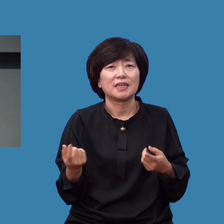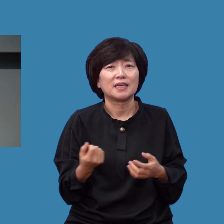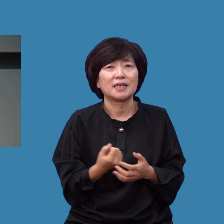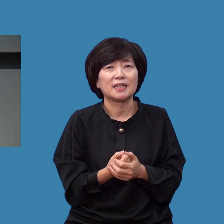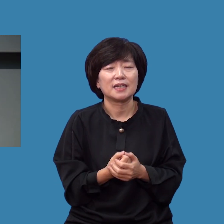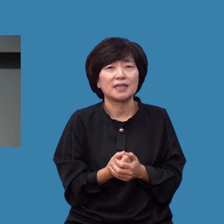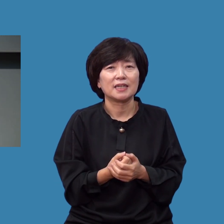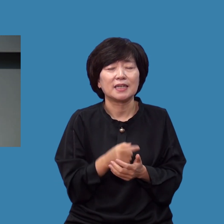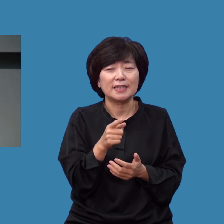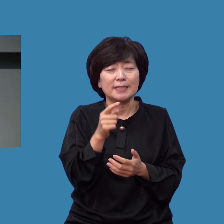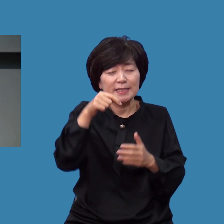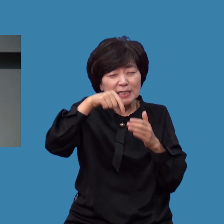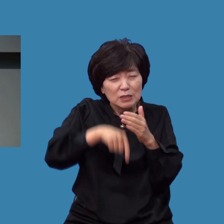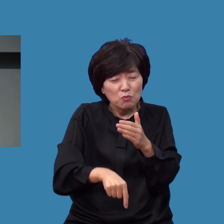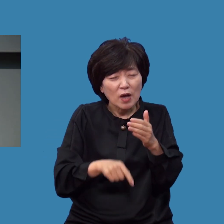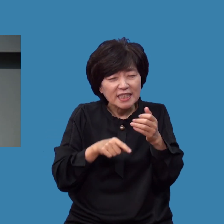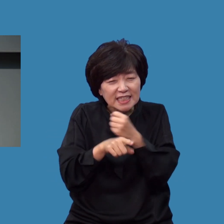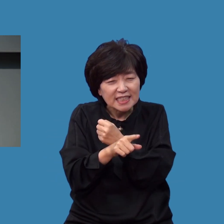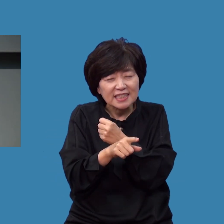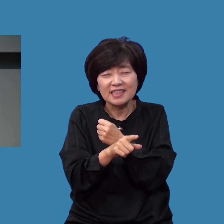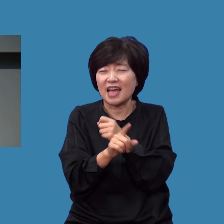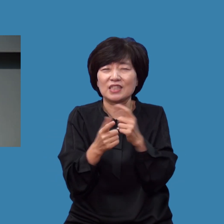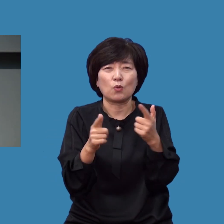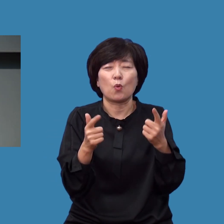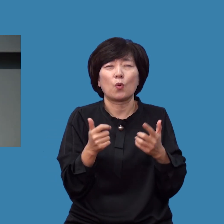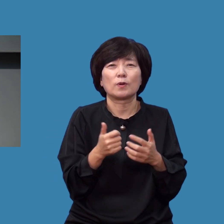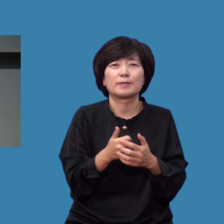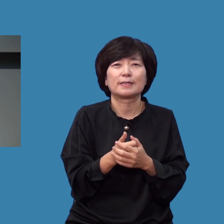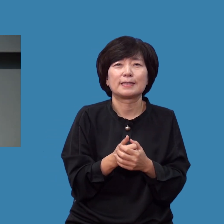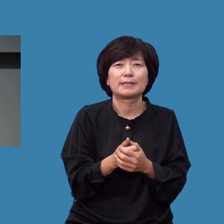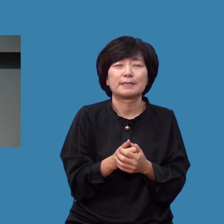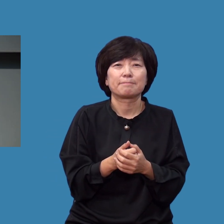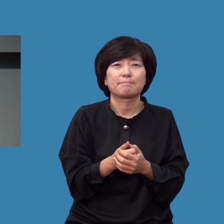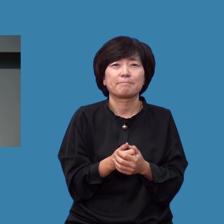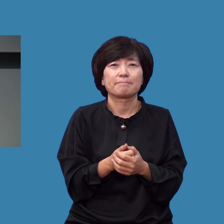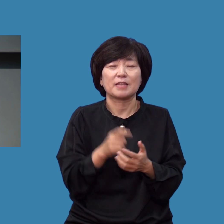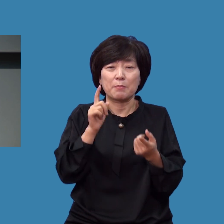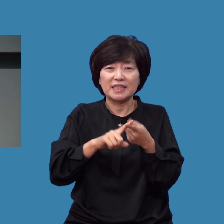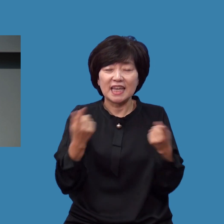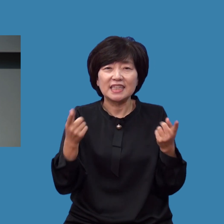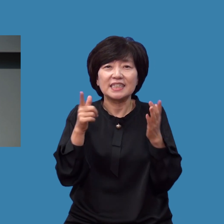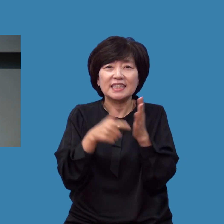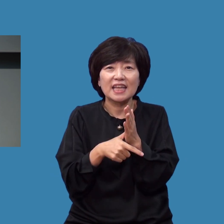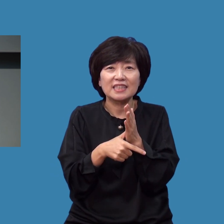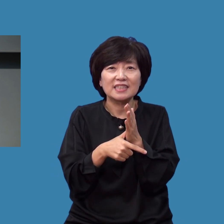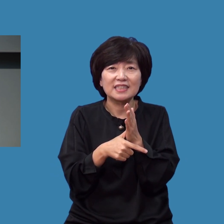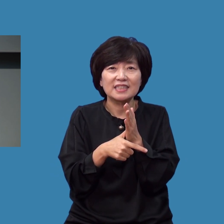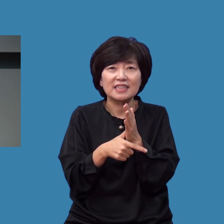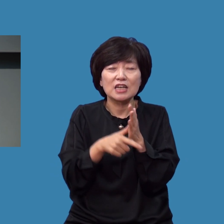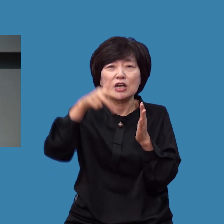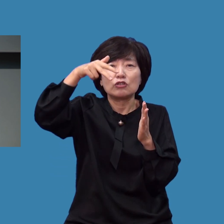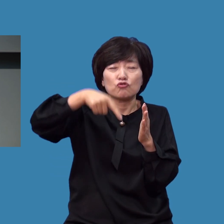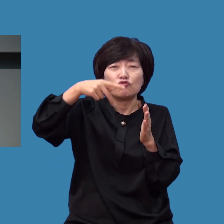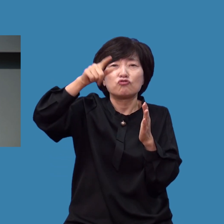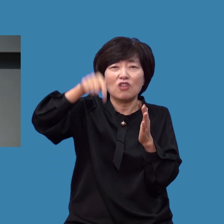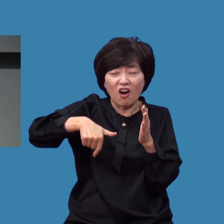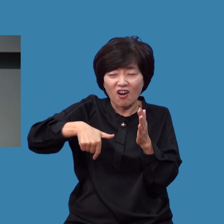근데 이거 무슨 심오한 뜻이 있는 게 아니고요. 예, 그러니까 이렇게 안 맞는 게 있으면 어떻게 해야 돼요? 주석 찾아보세요.